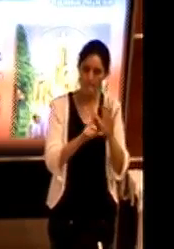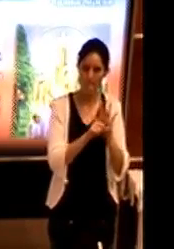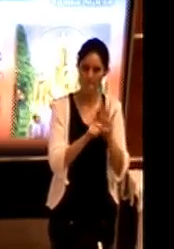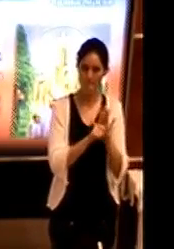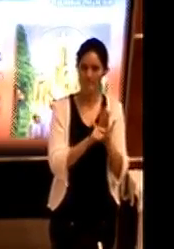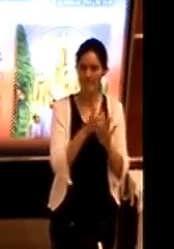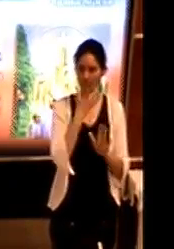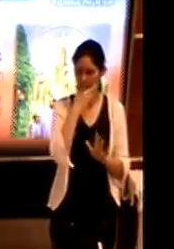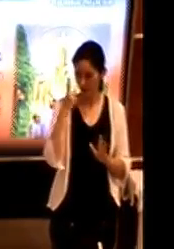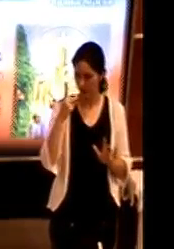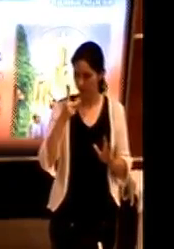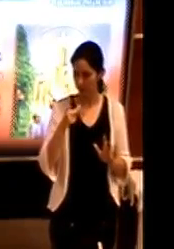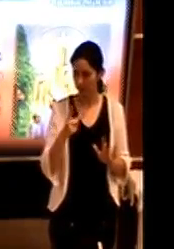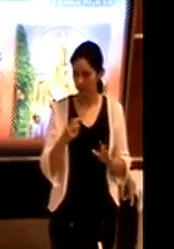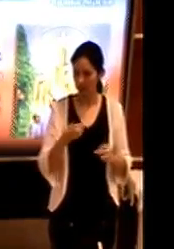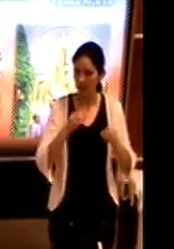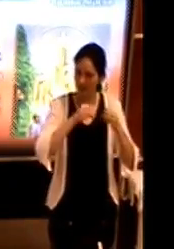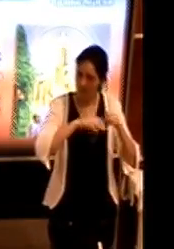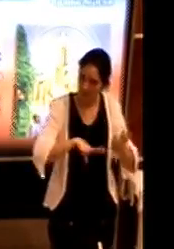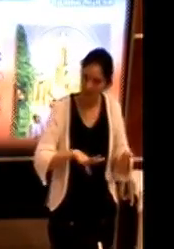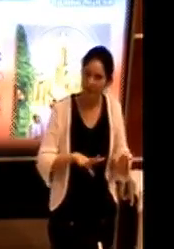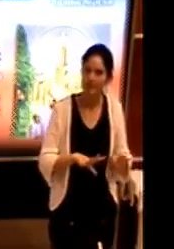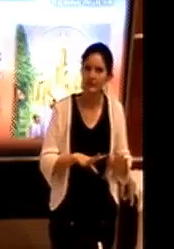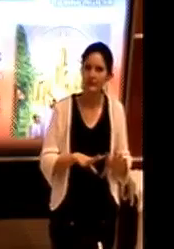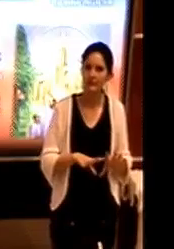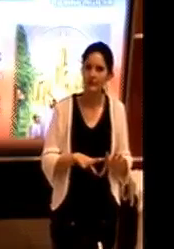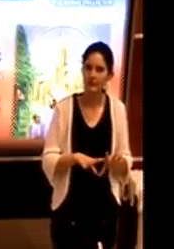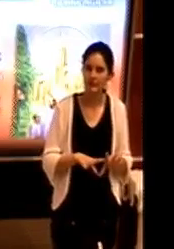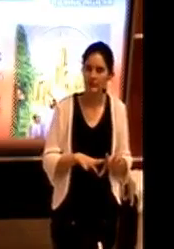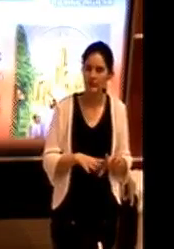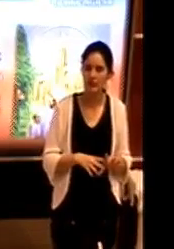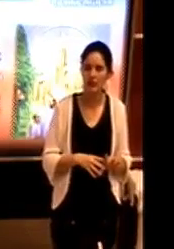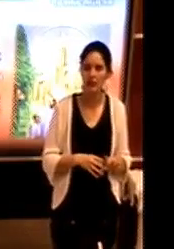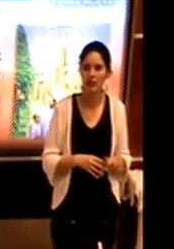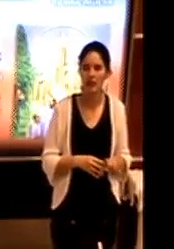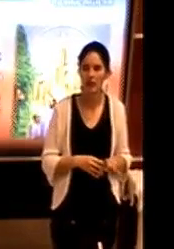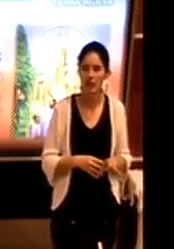Creador. Comience con el deseo fervoroso